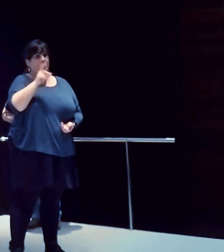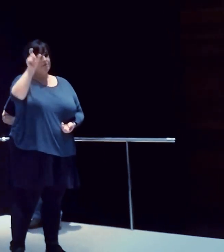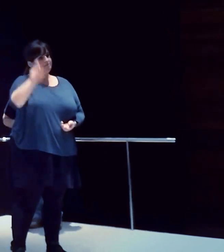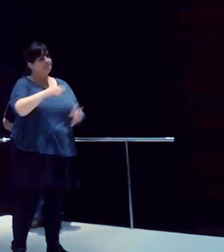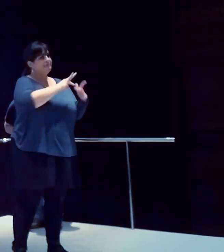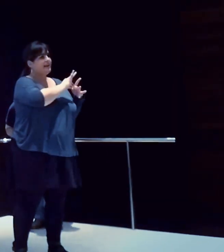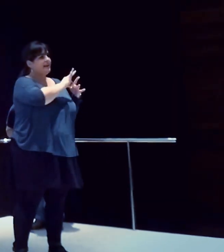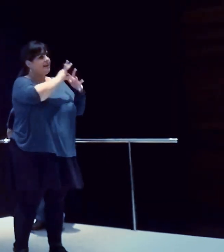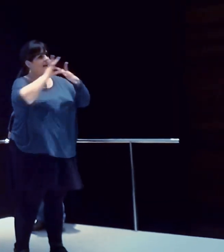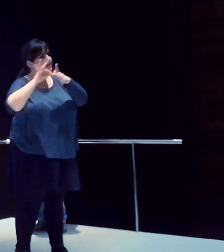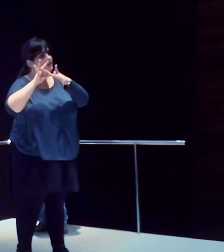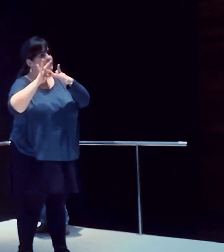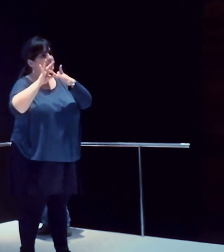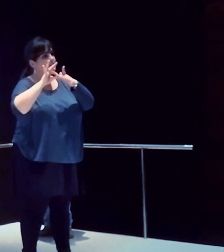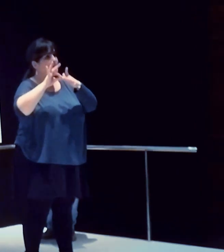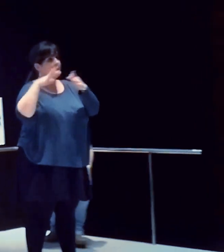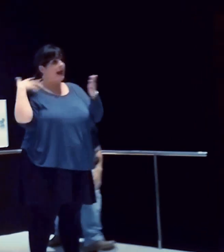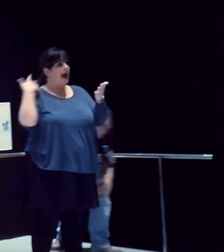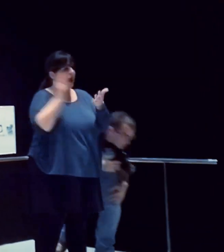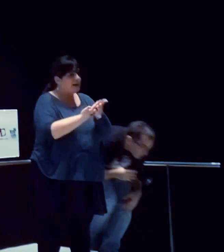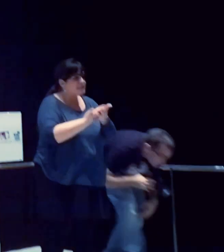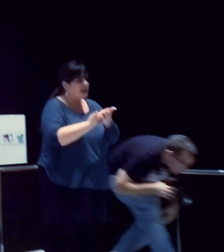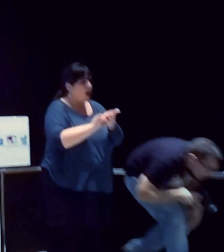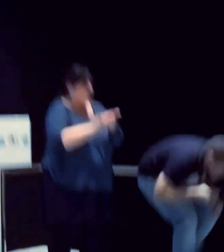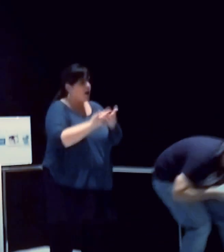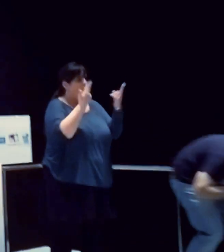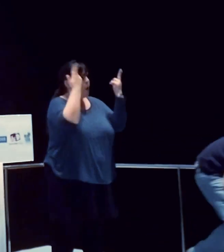dejó de practicar la humildad.